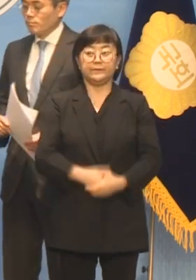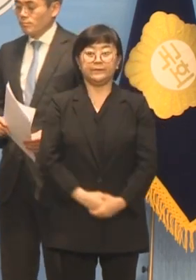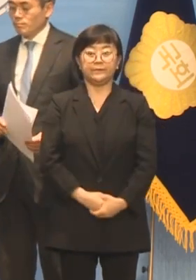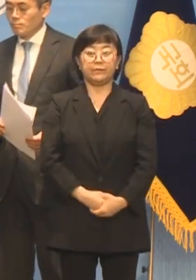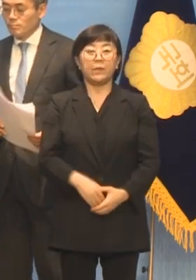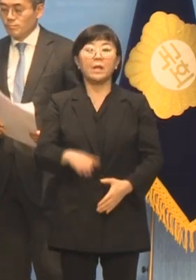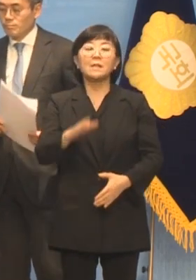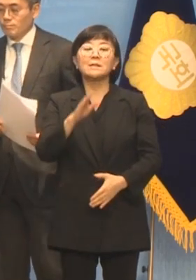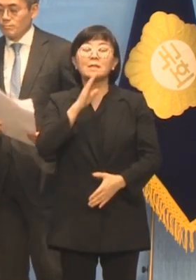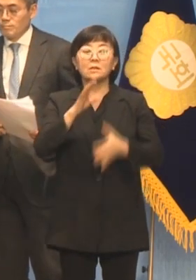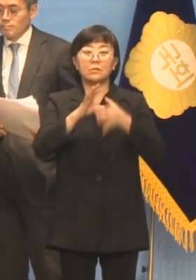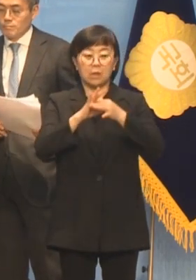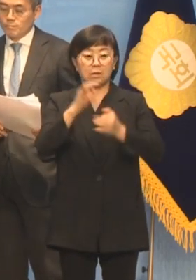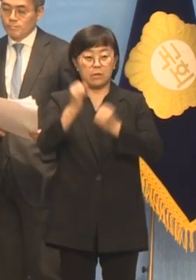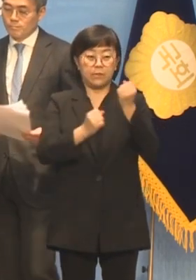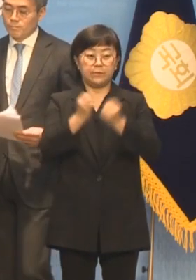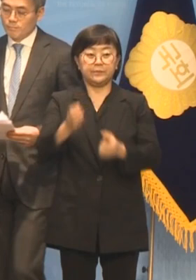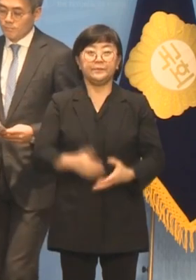사실관계 중심으로 말씀드리겠습니다.